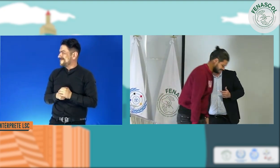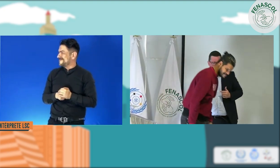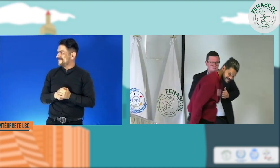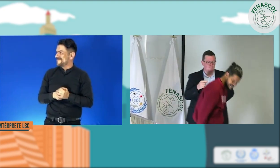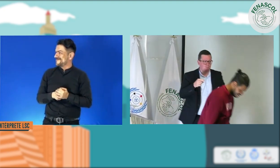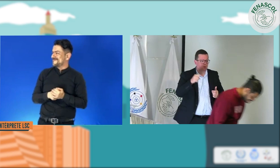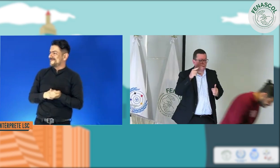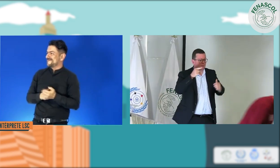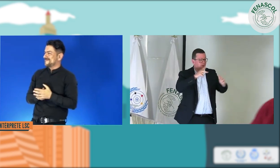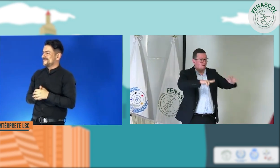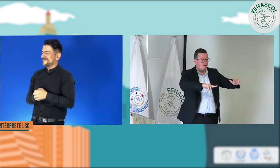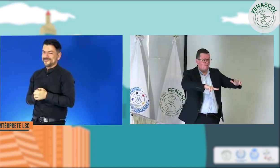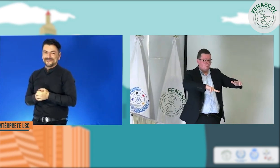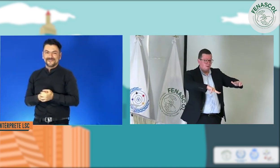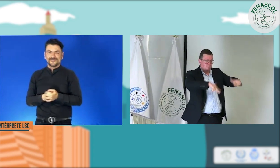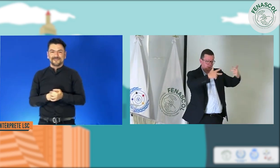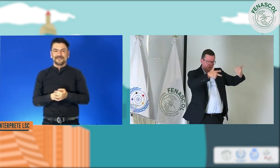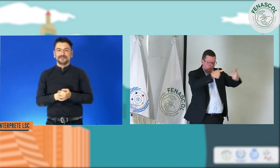Gracias.